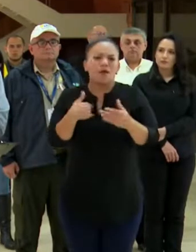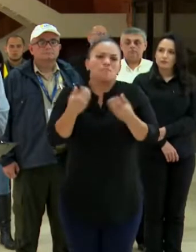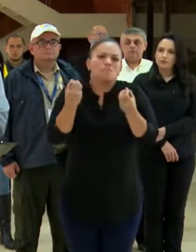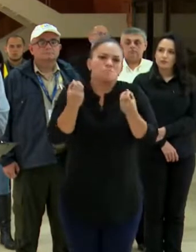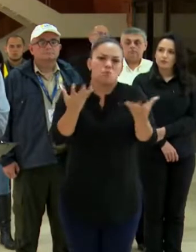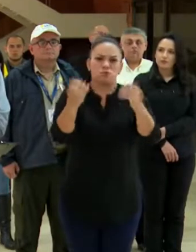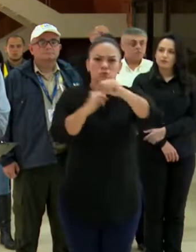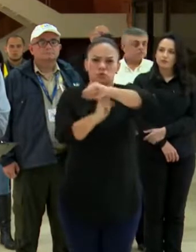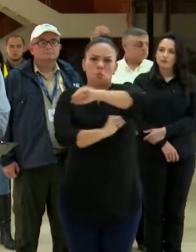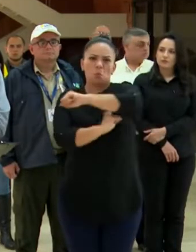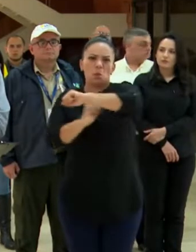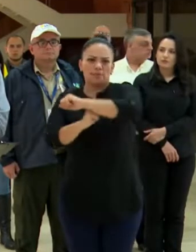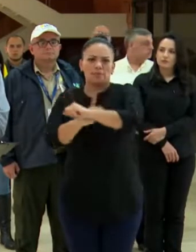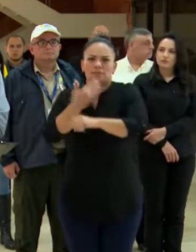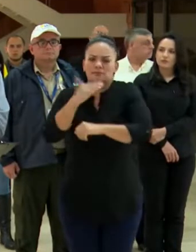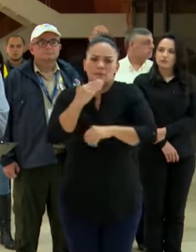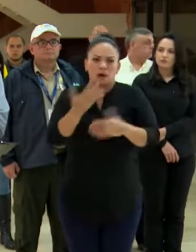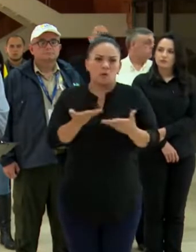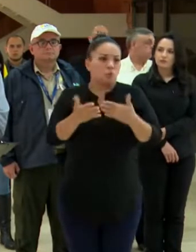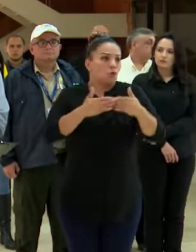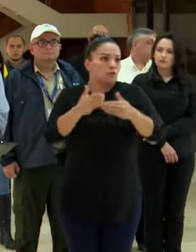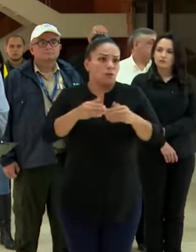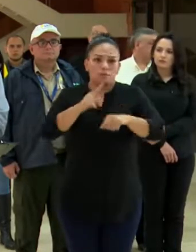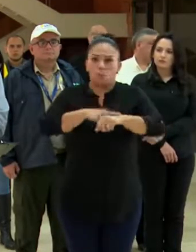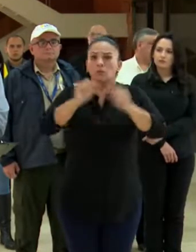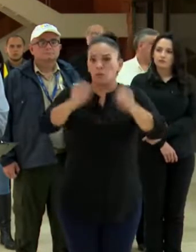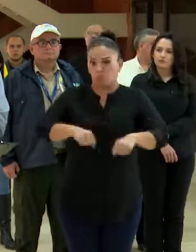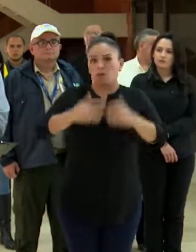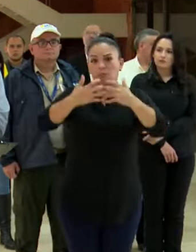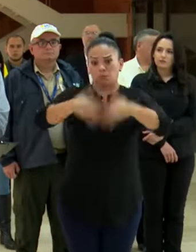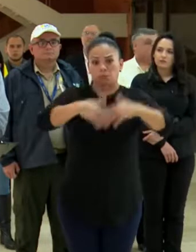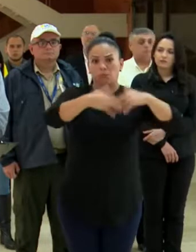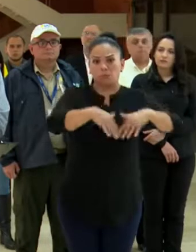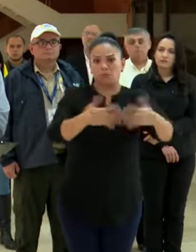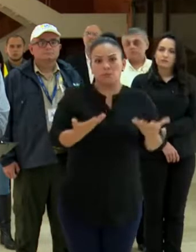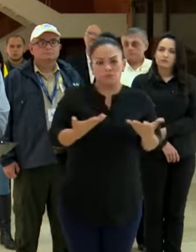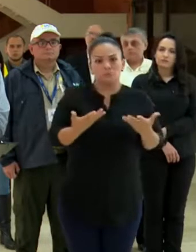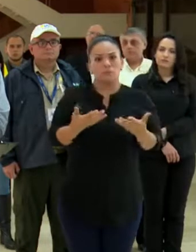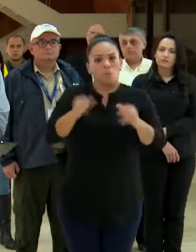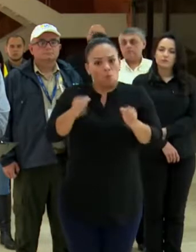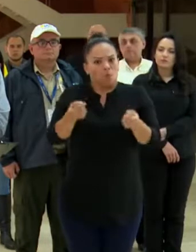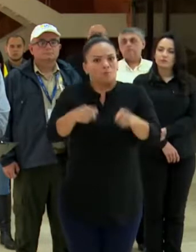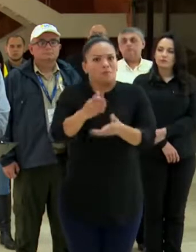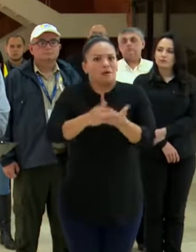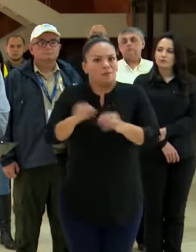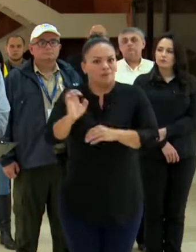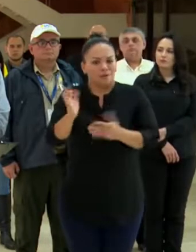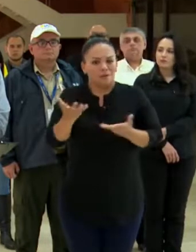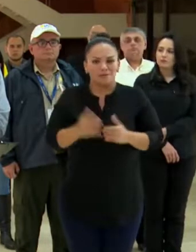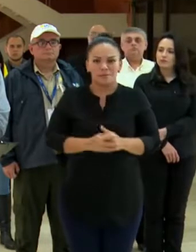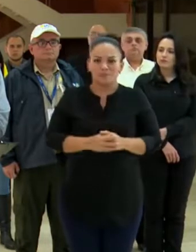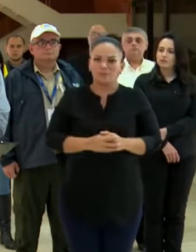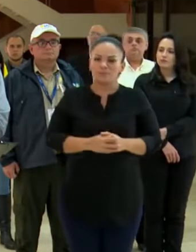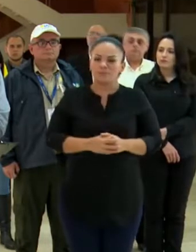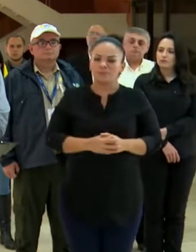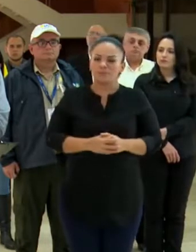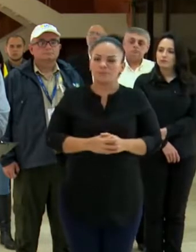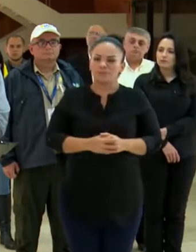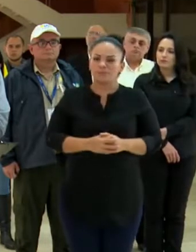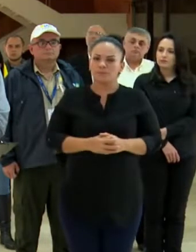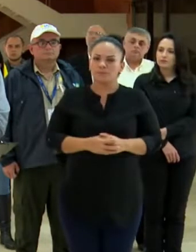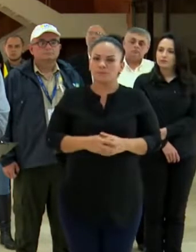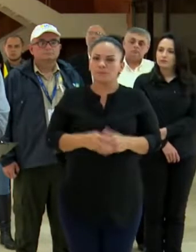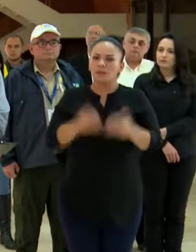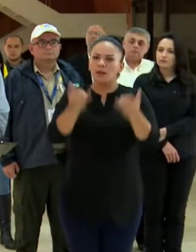dañados, en cualquier momento puede haber un desastre y por eso le digo que la visión